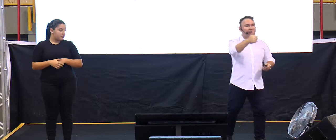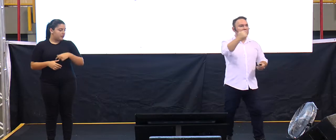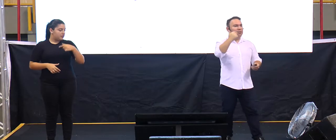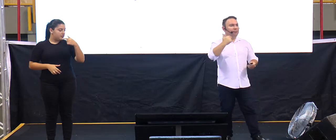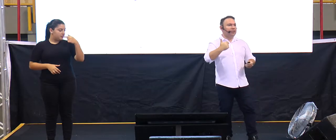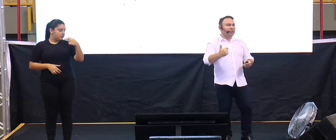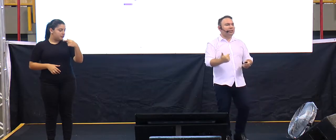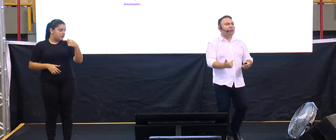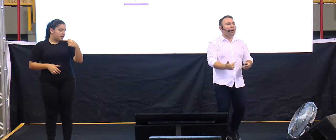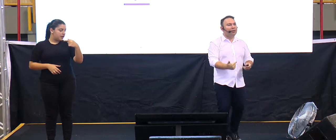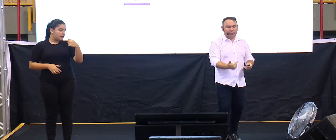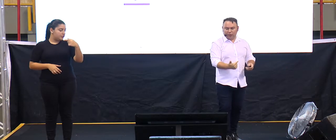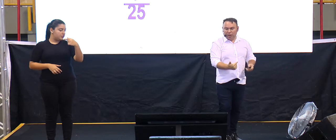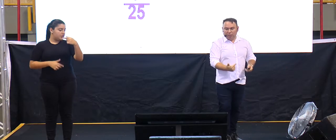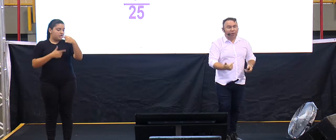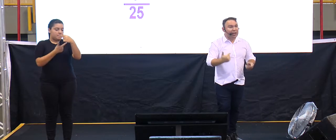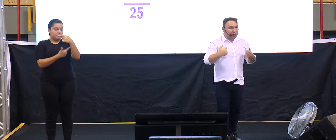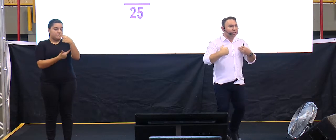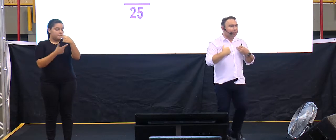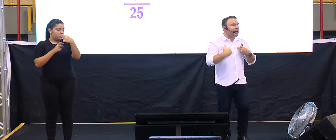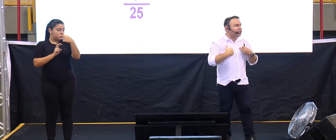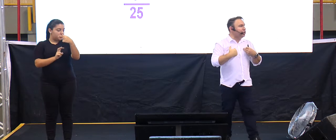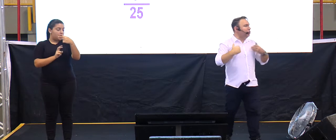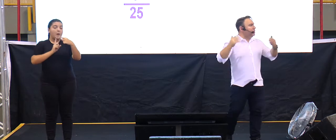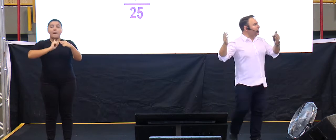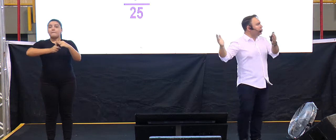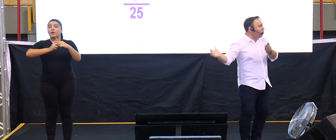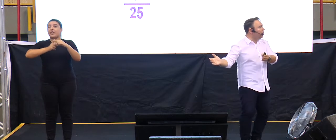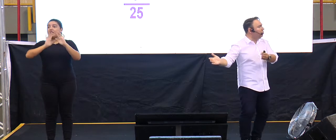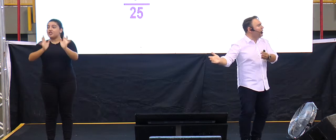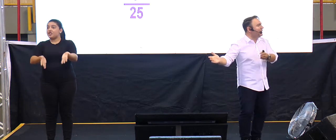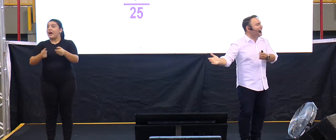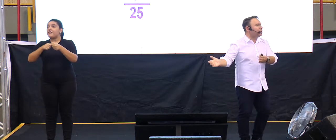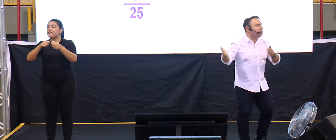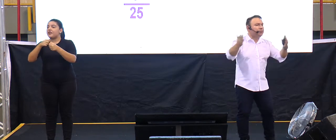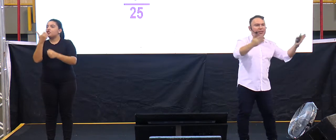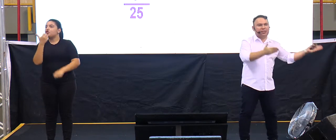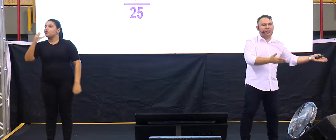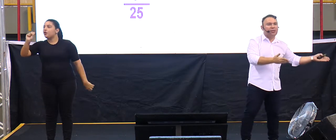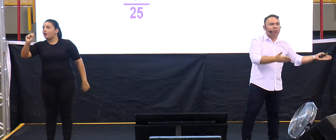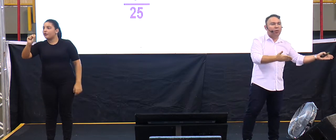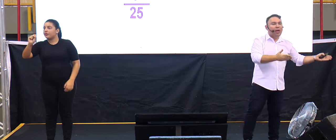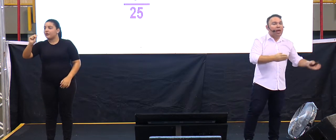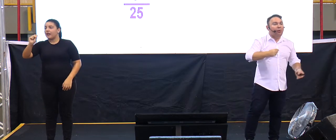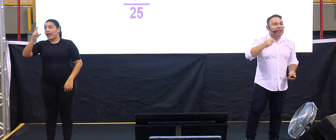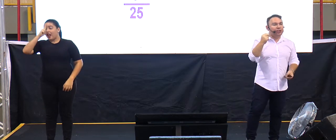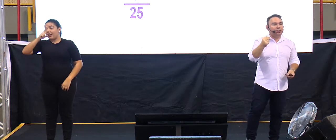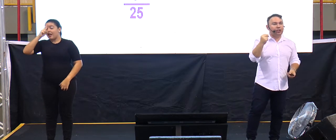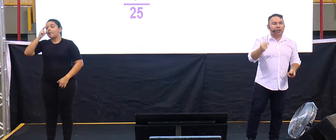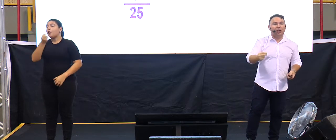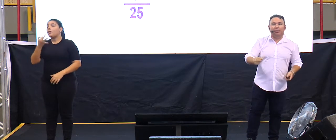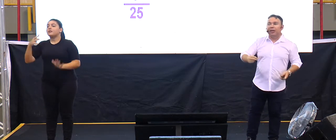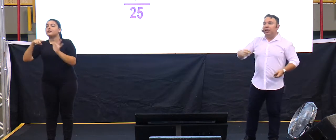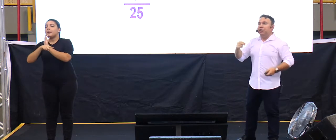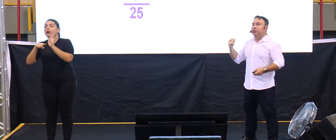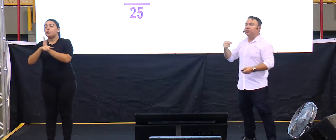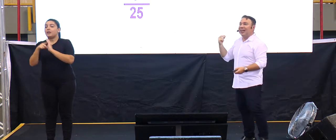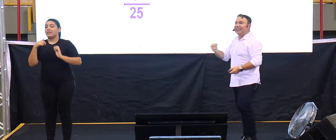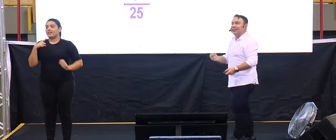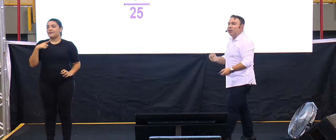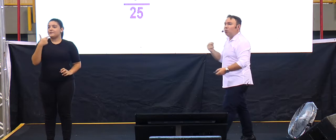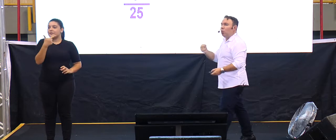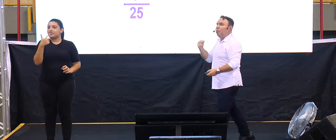7 25avos. Porque ele não já preencheu 18 pedaços de 25? É o que a gente chama